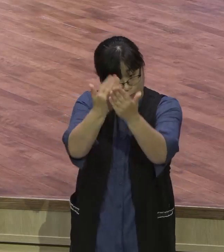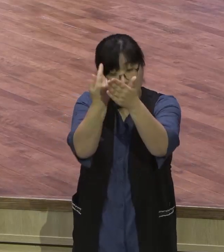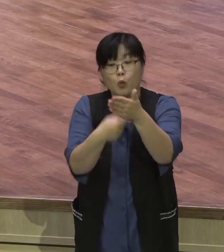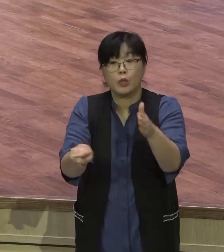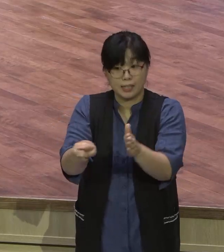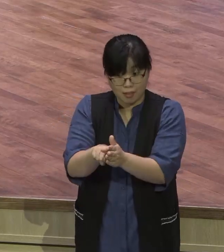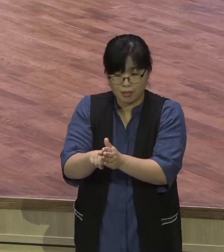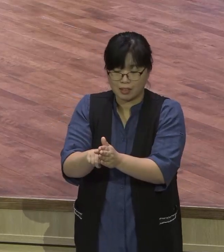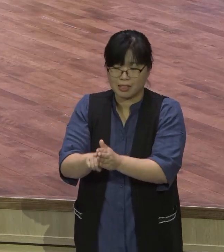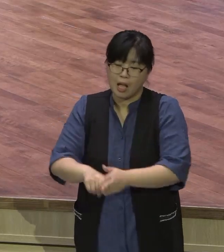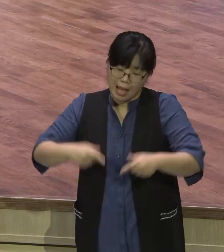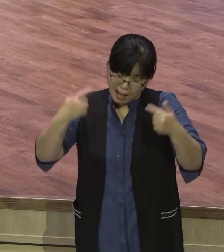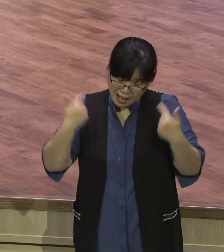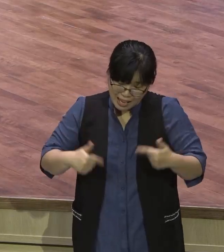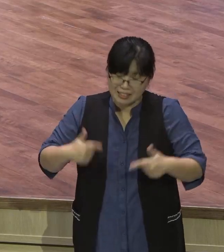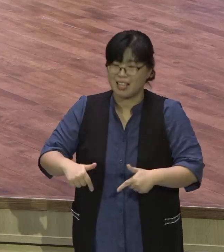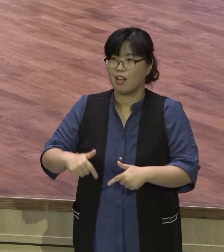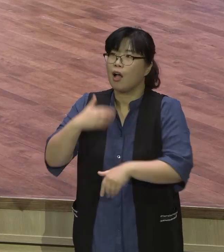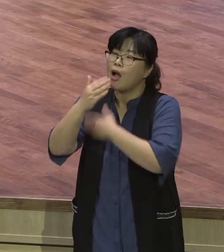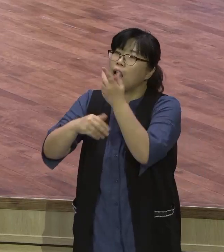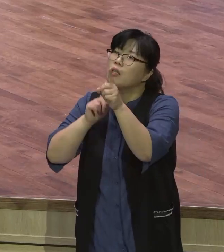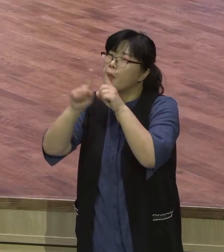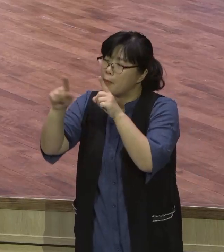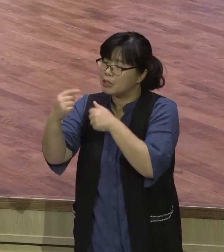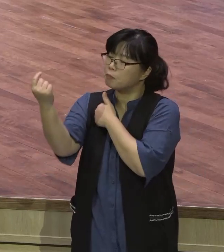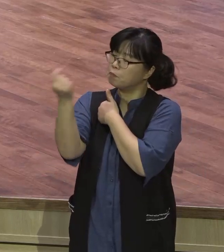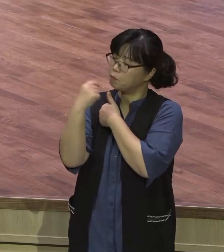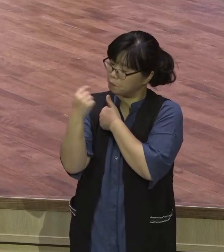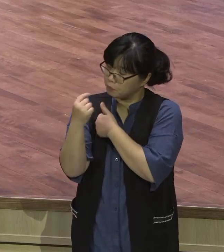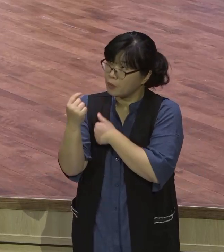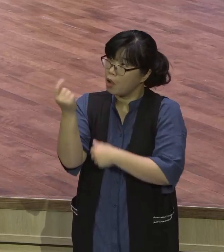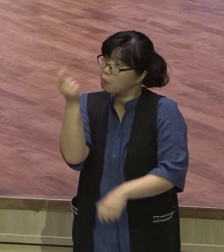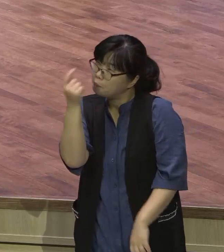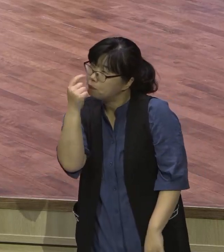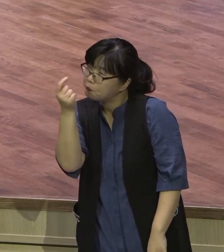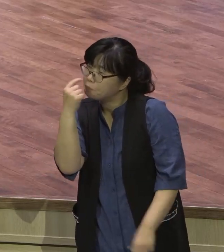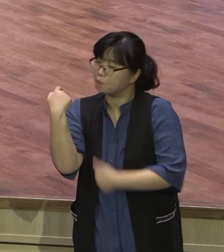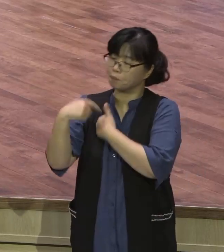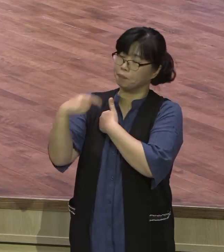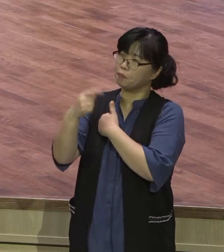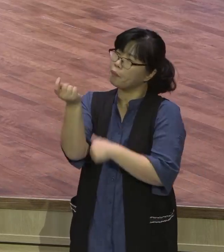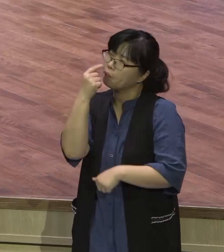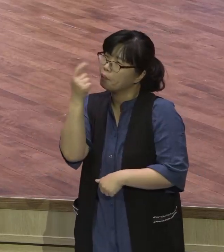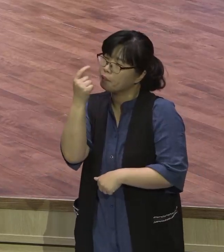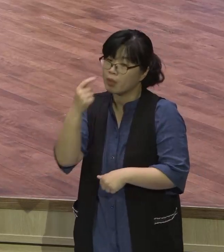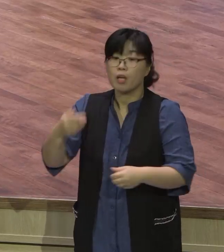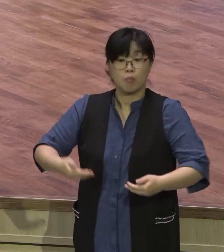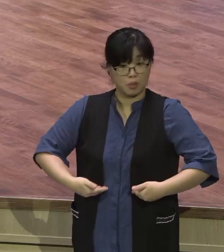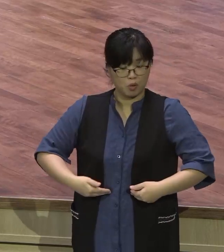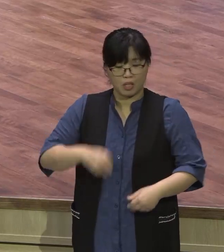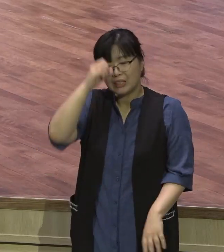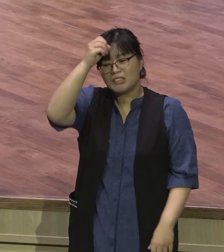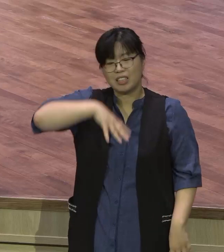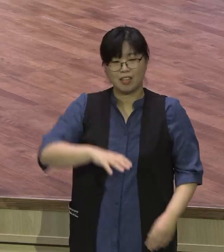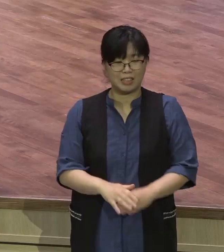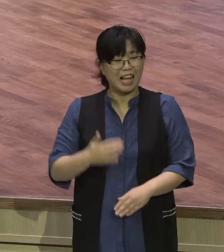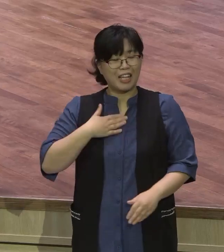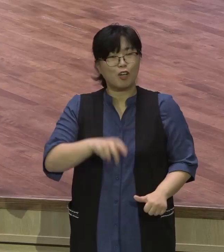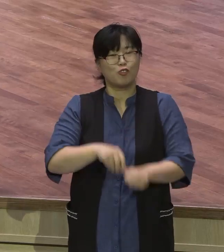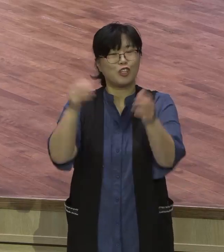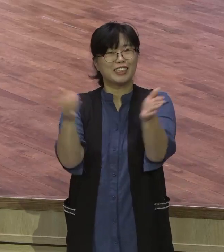거쳐야 돼요 그래야 제대로 신앙생활을 것이지 이거 다 한번도 안 하고 말씀하라고 그냥 또 기관제 해놓으면